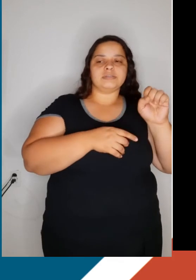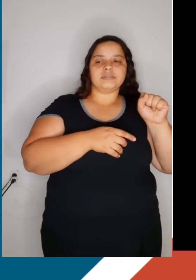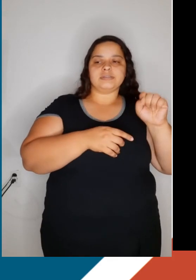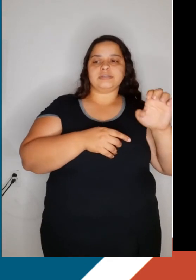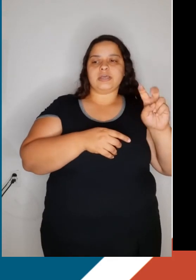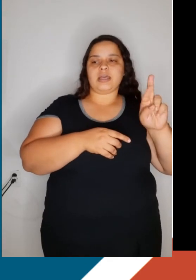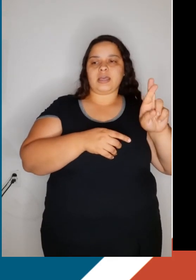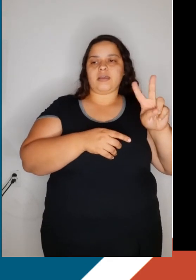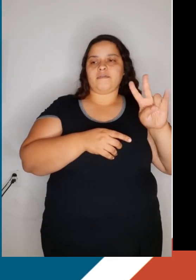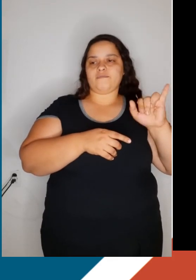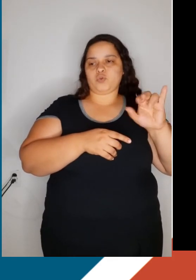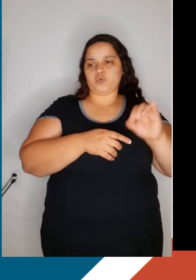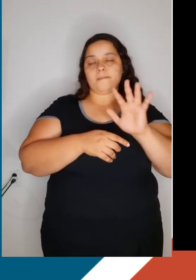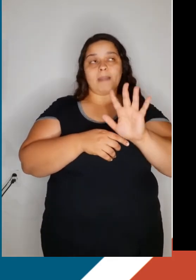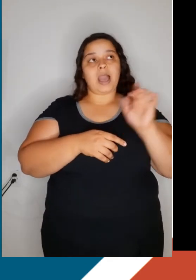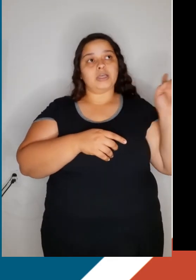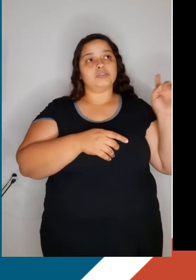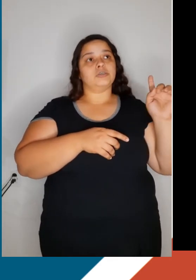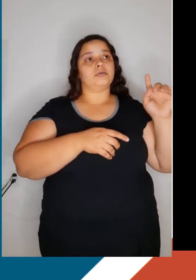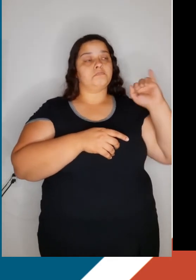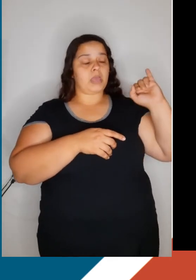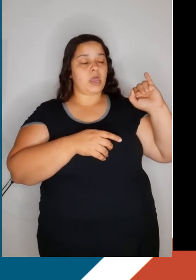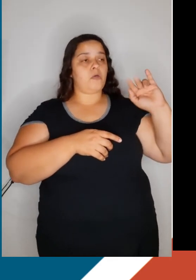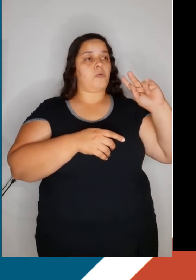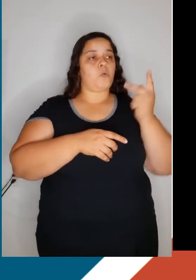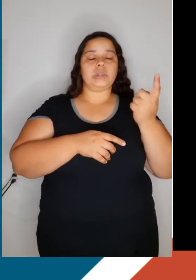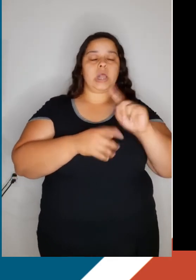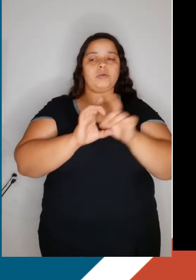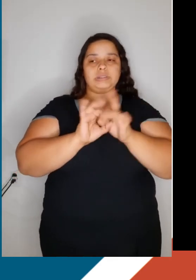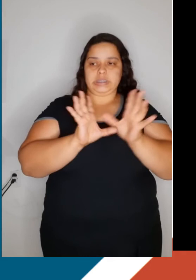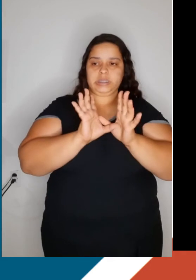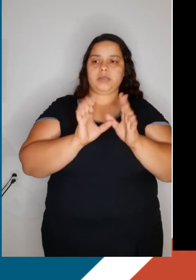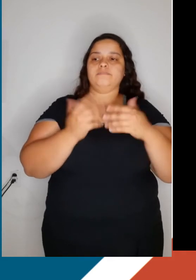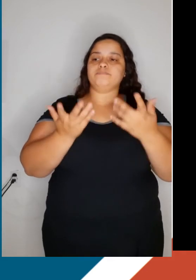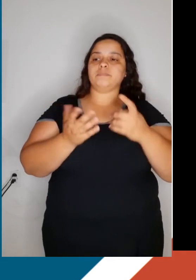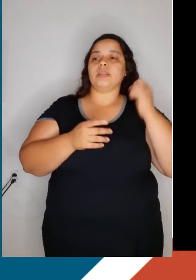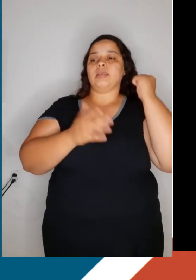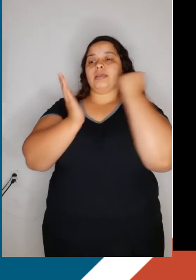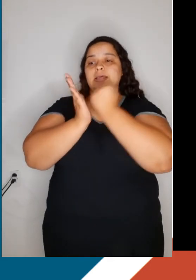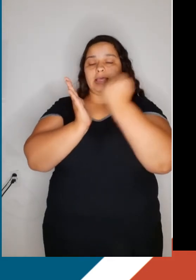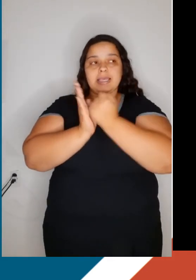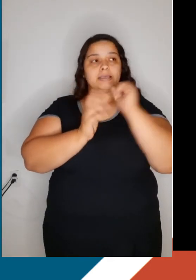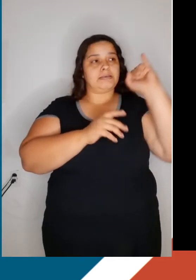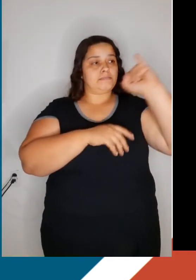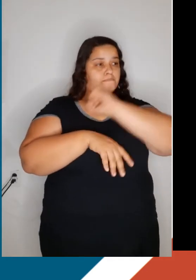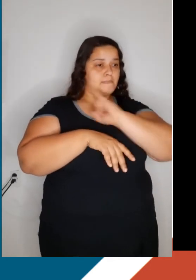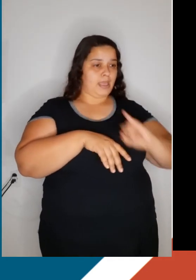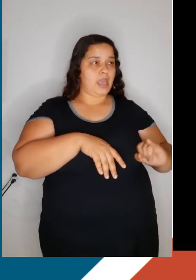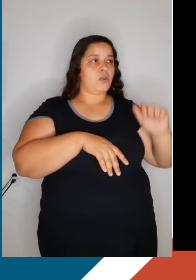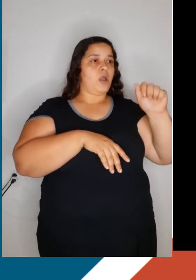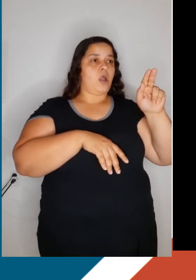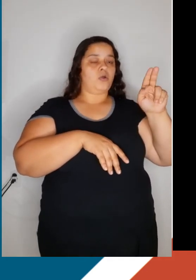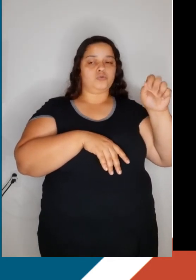Austro-Húngaro não concedia essa independência. O que vai acontecer é que, com esse assassinato, O Império Austro-Húngaro vai acusar a Sérvia